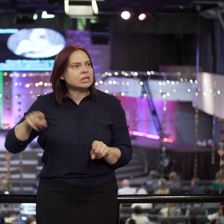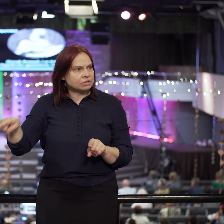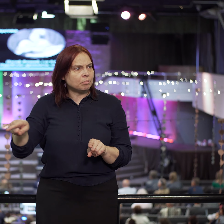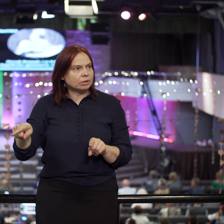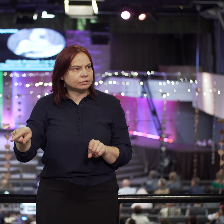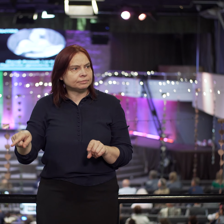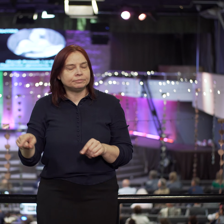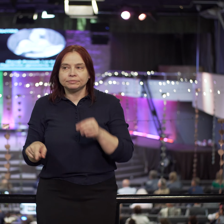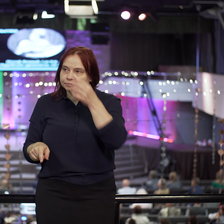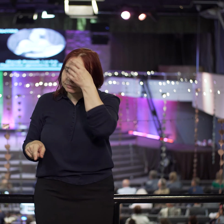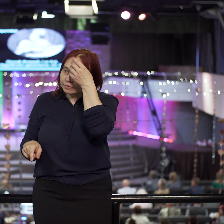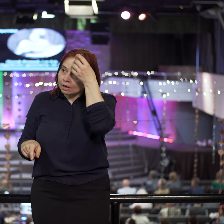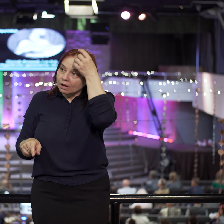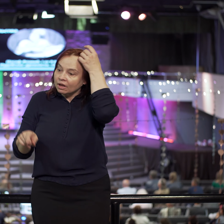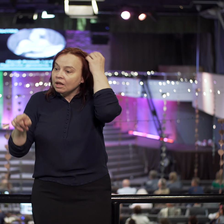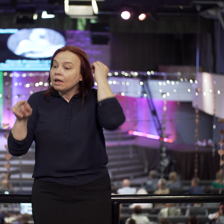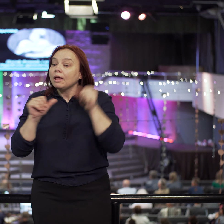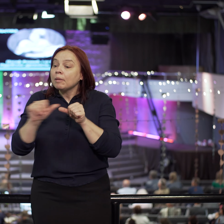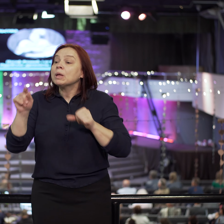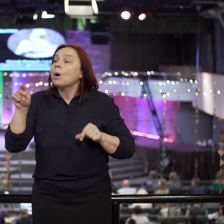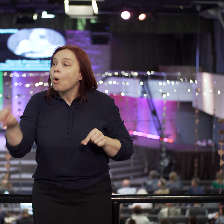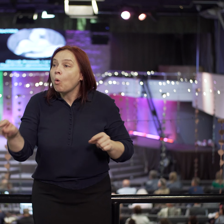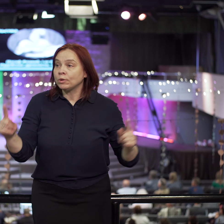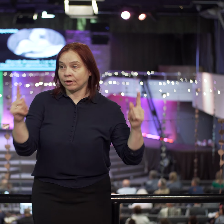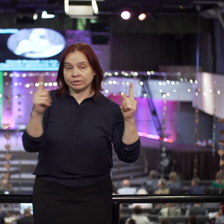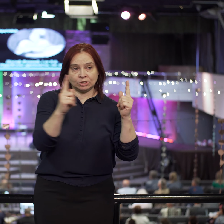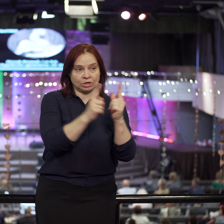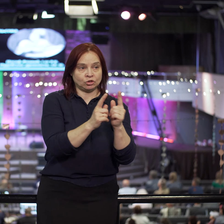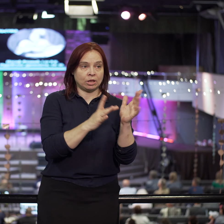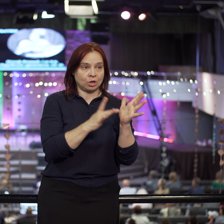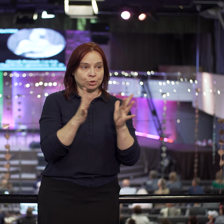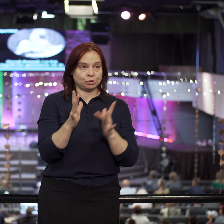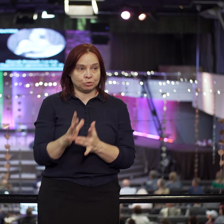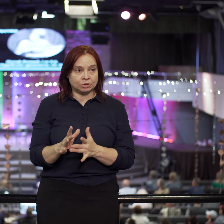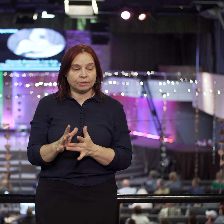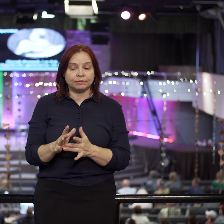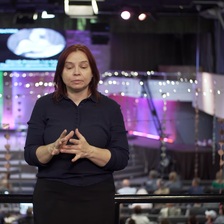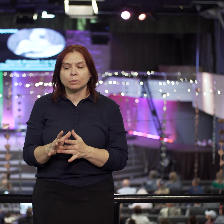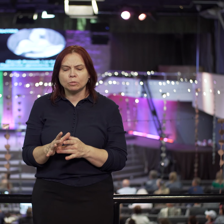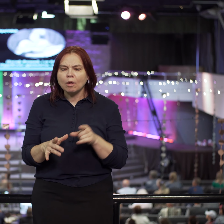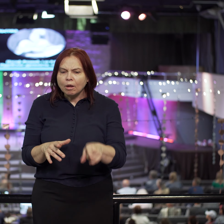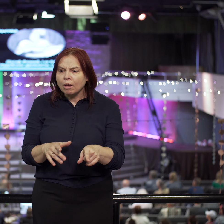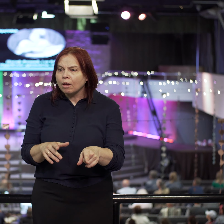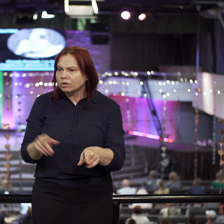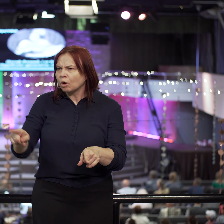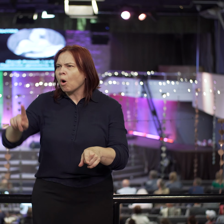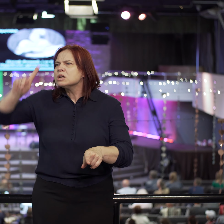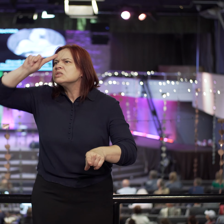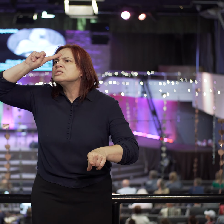который встречался с Иисусом Христом. Итак, о чем же там будет говориться?